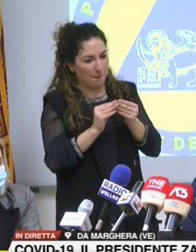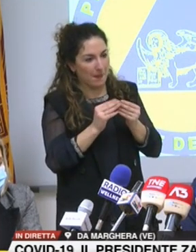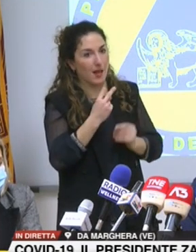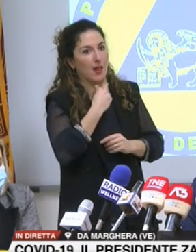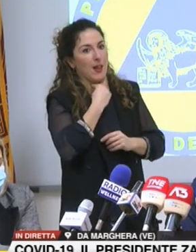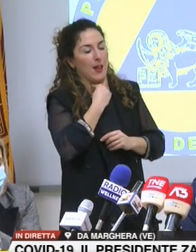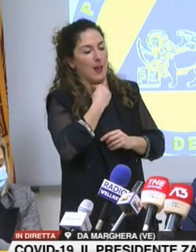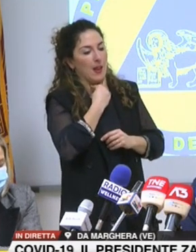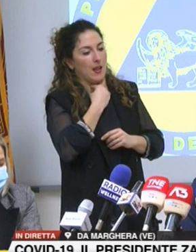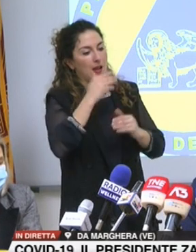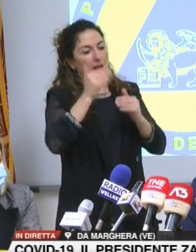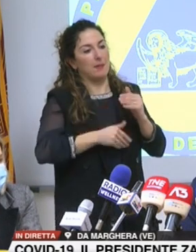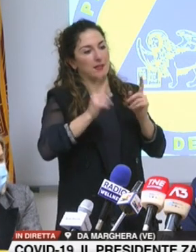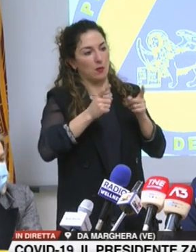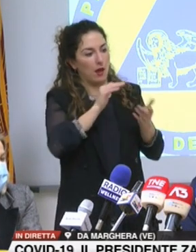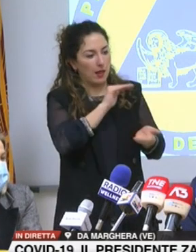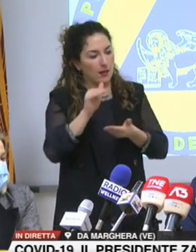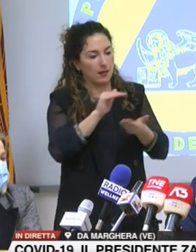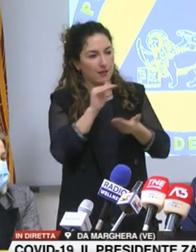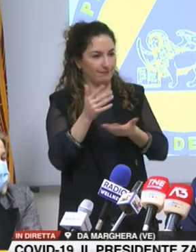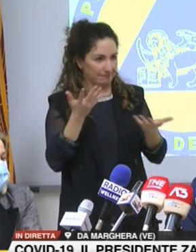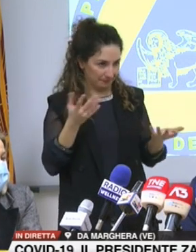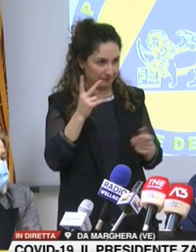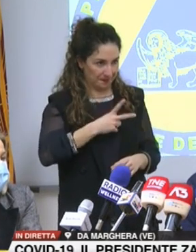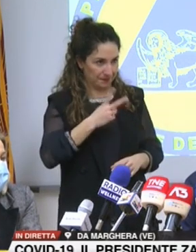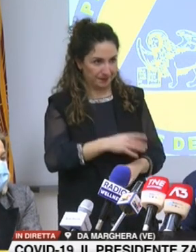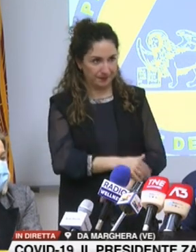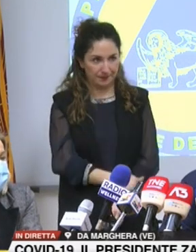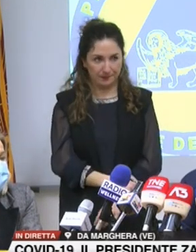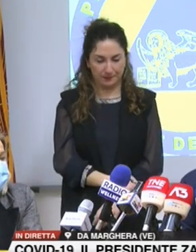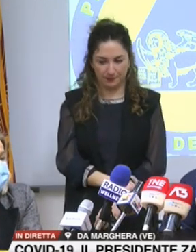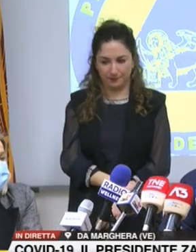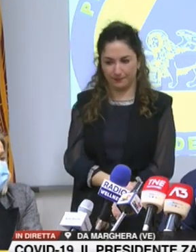è la fornitura e il ritmo della fornitura di vaccino.